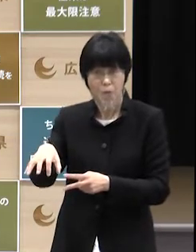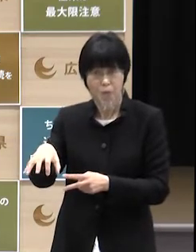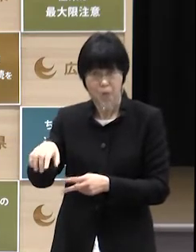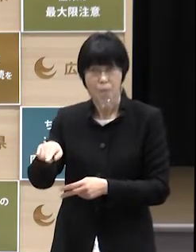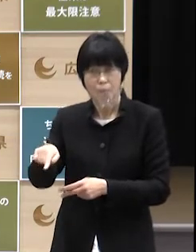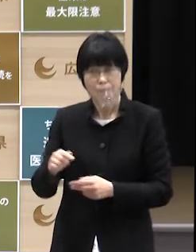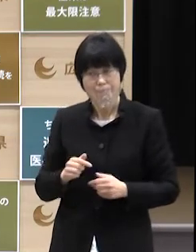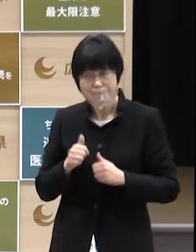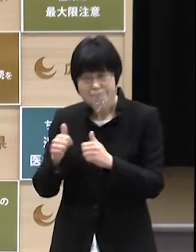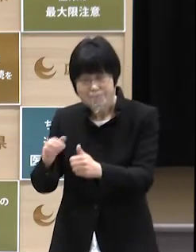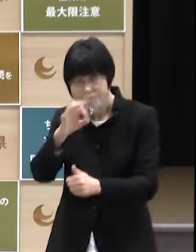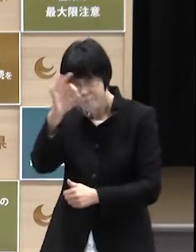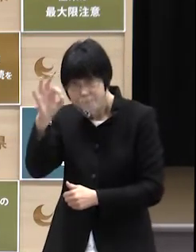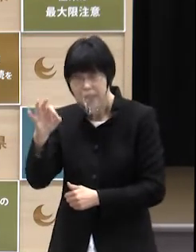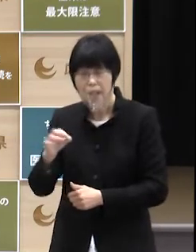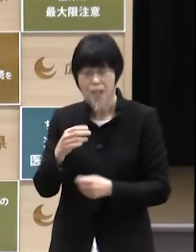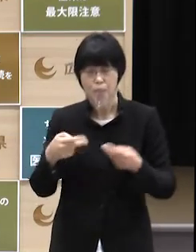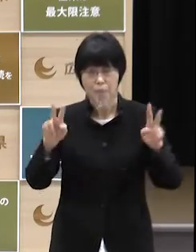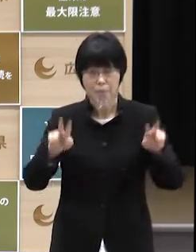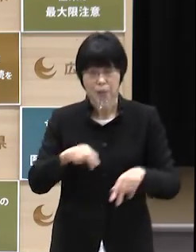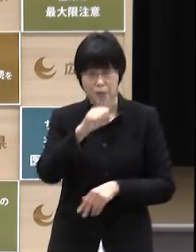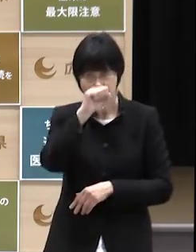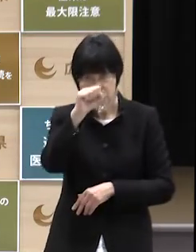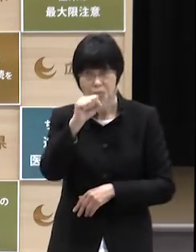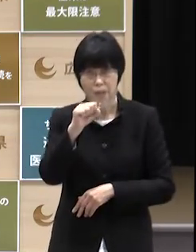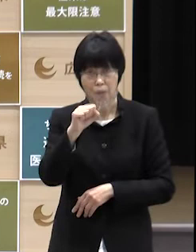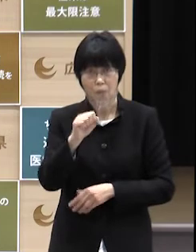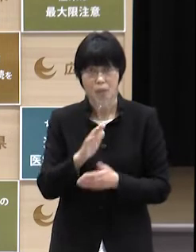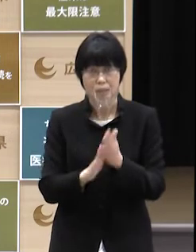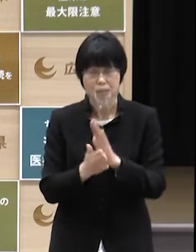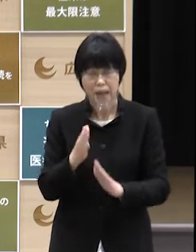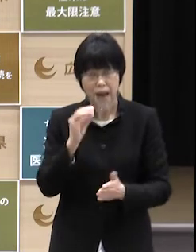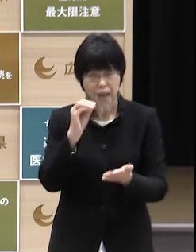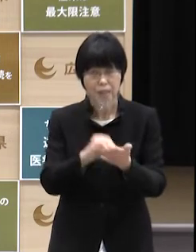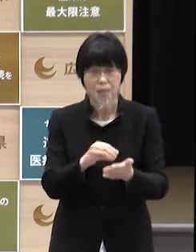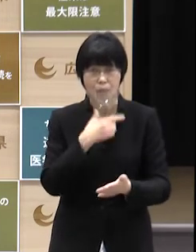改めて広島の予算の再発見をしていただければと思います。